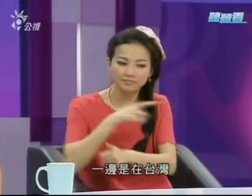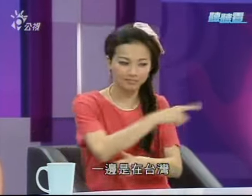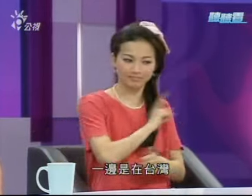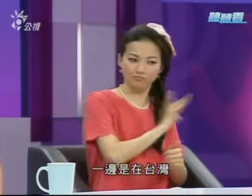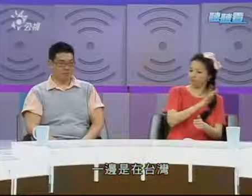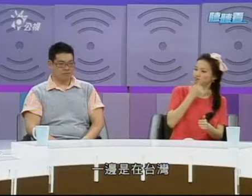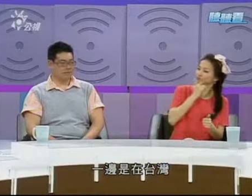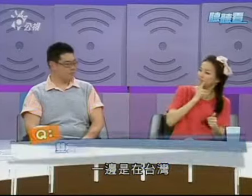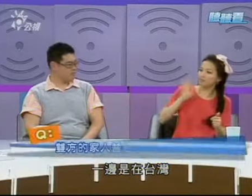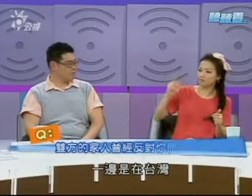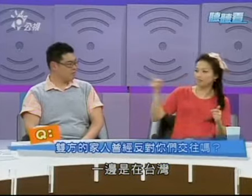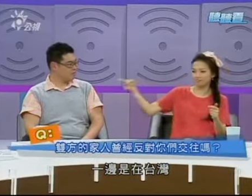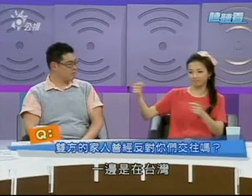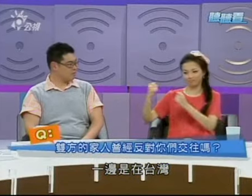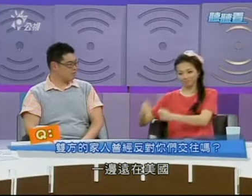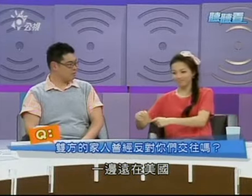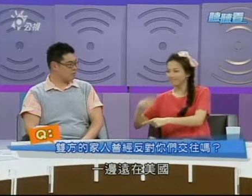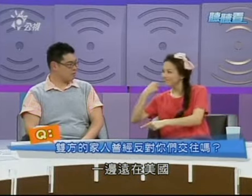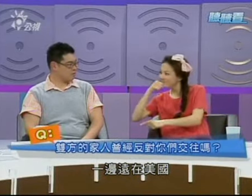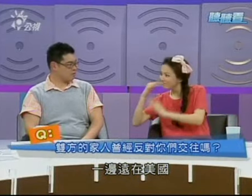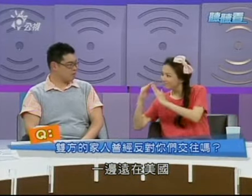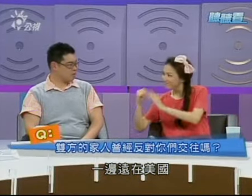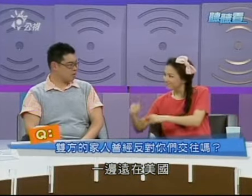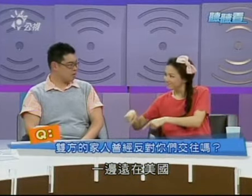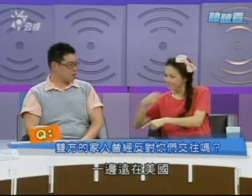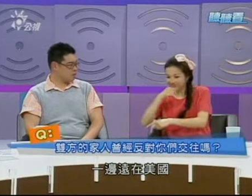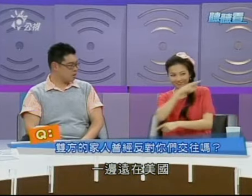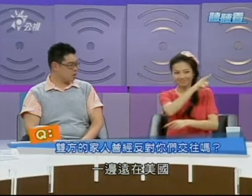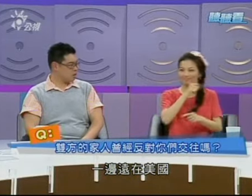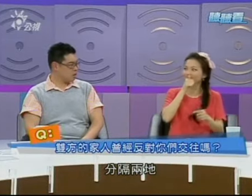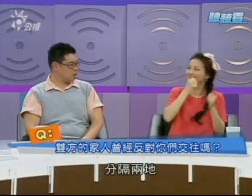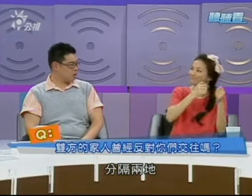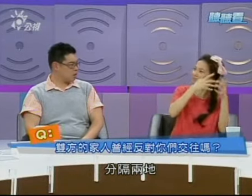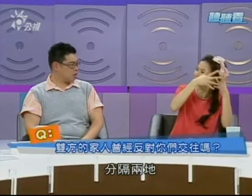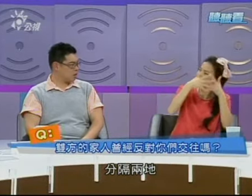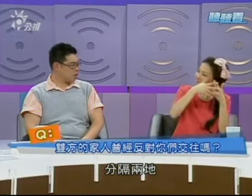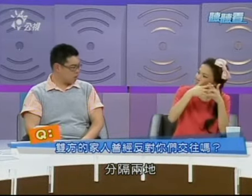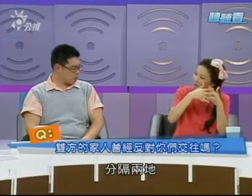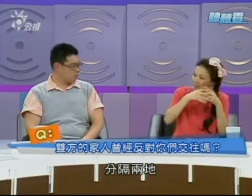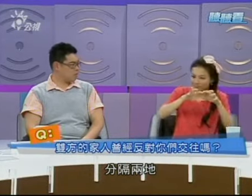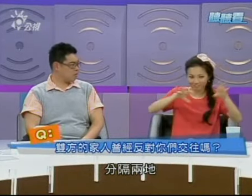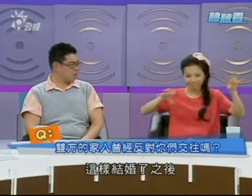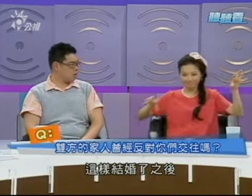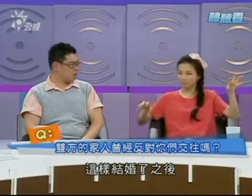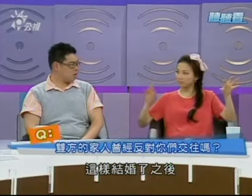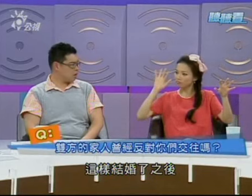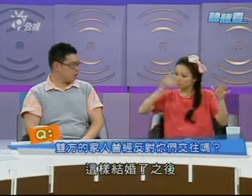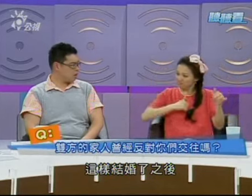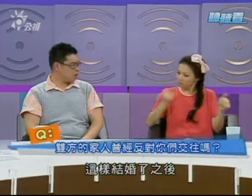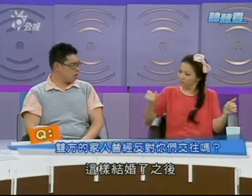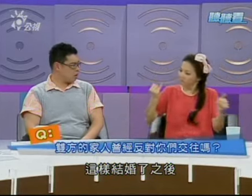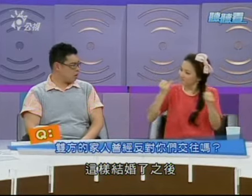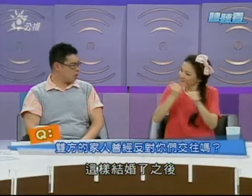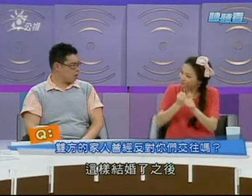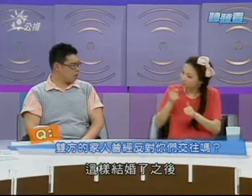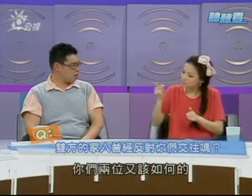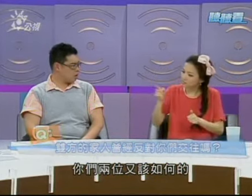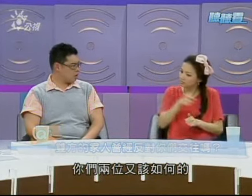呢是在台湾一边远在美国分隔两地这样结婚了之后你们两